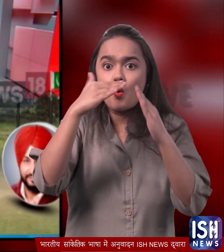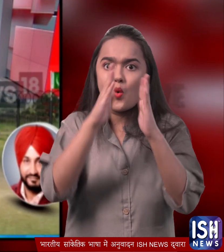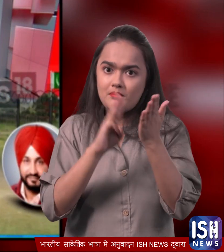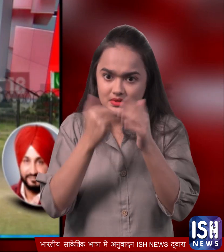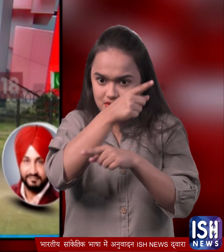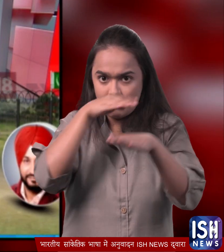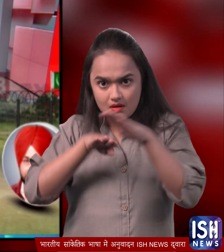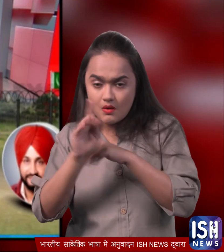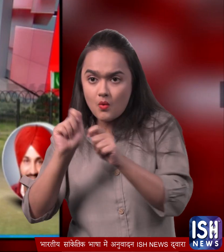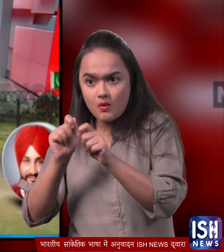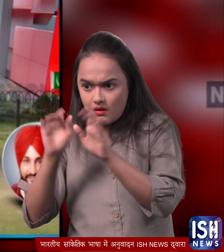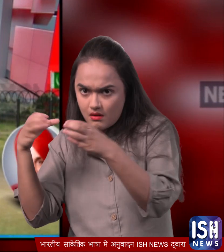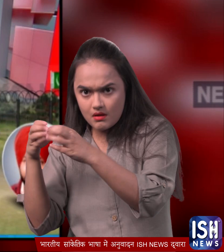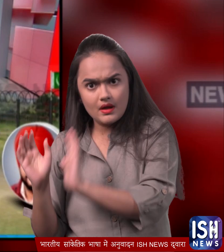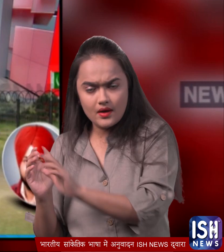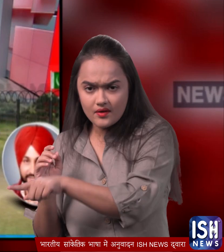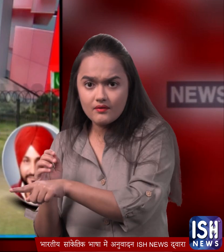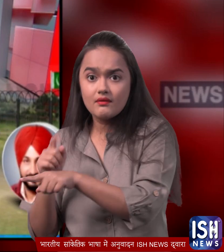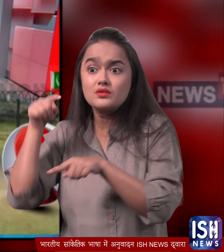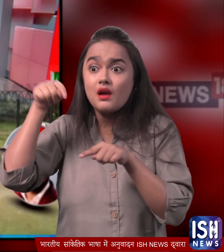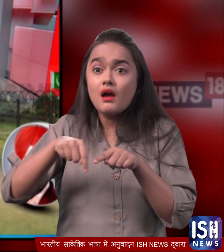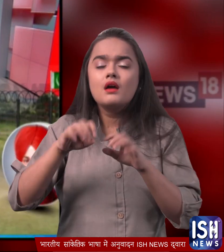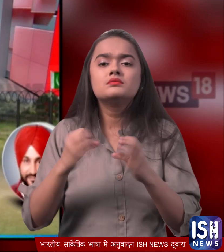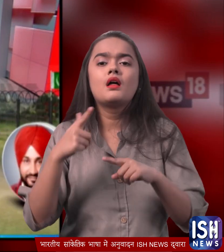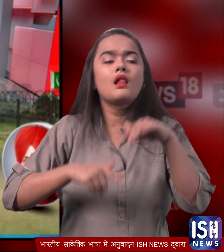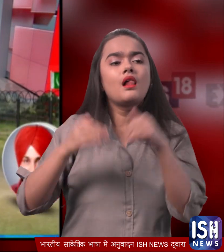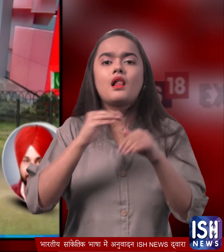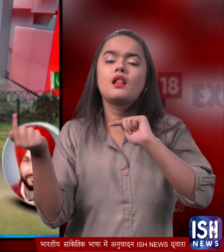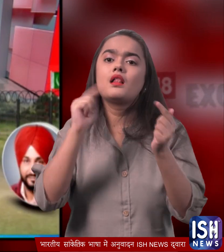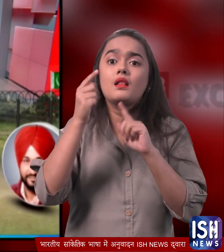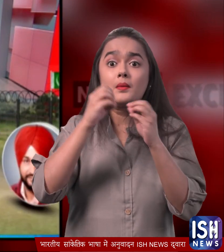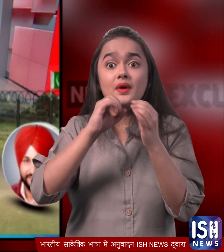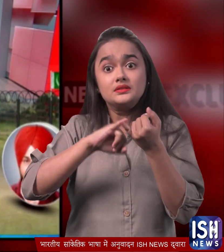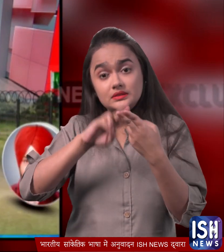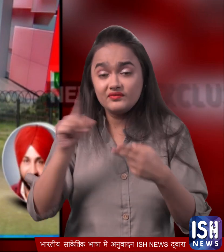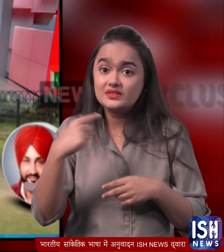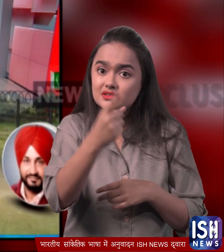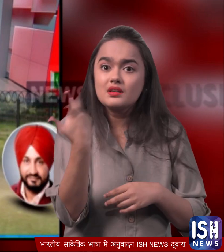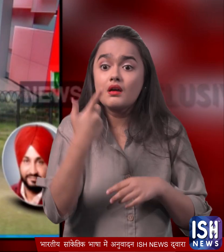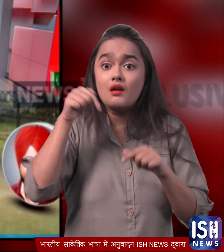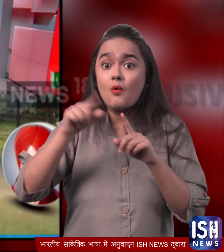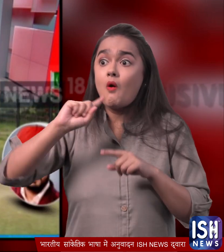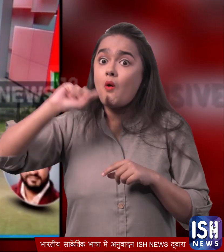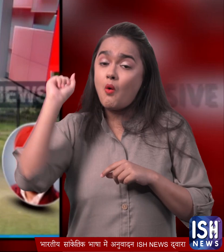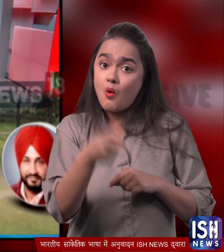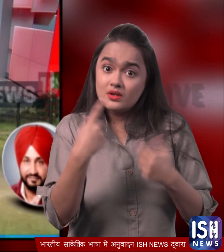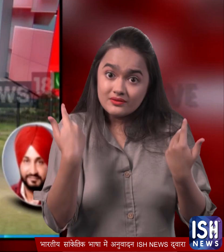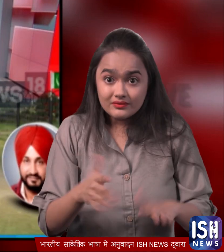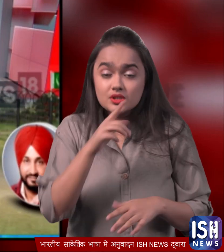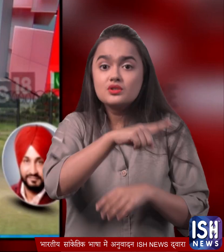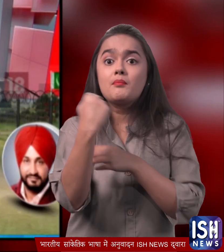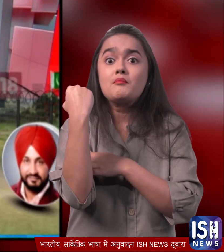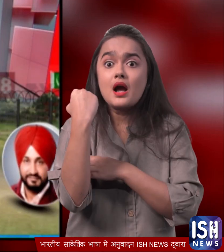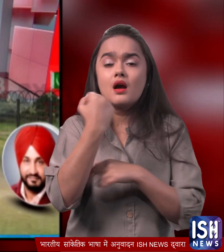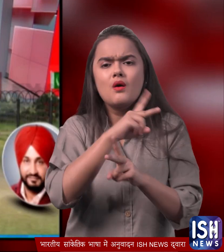काम करता है, इसलिए इस पर राजनीति शुरू हो गई। हालांकि बीएसएफ ने बयान जारी कर बताया कि इस आदेश के बाद